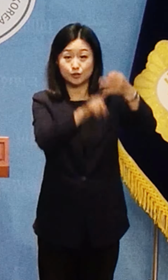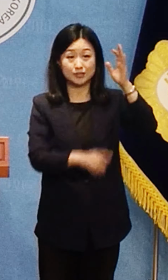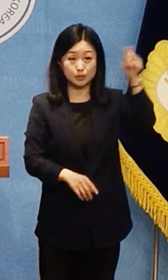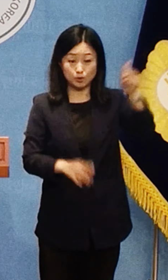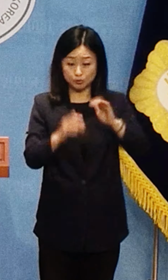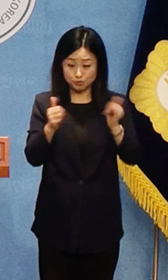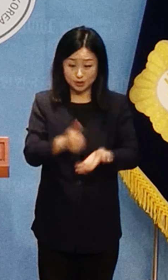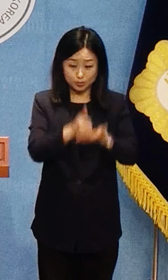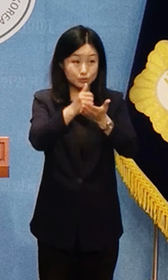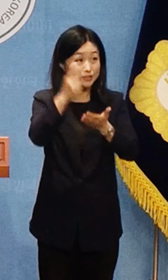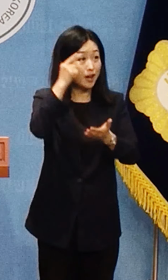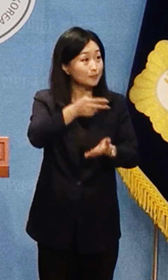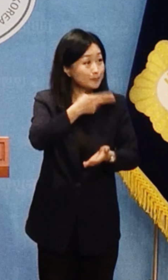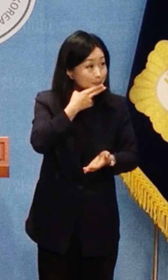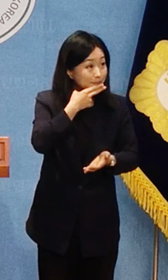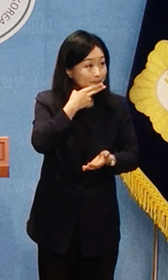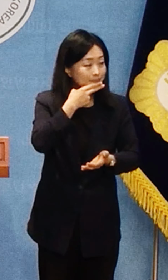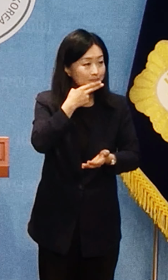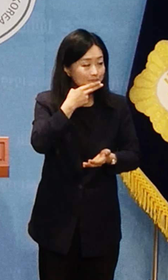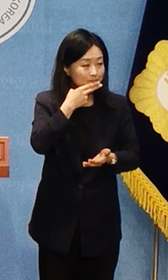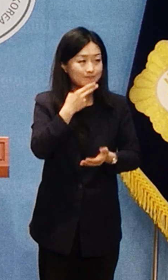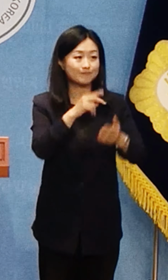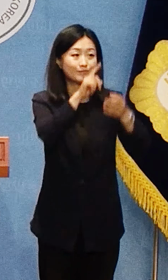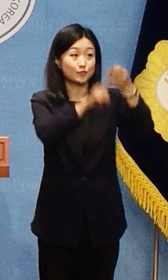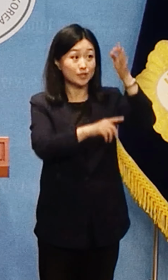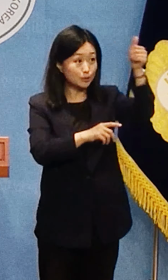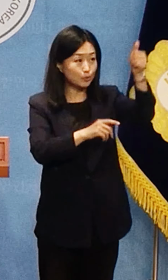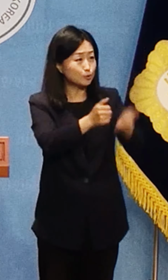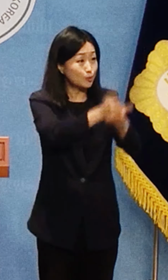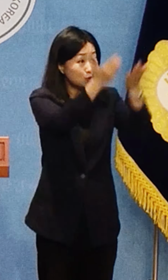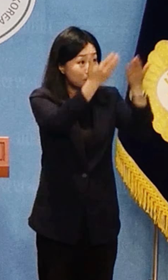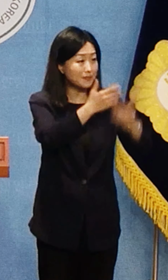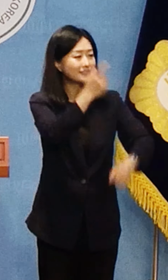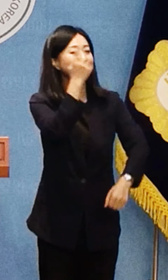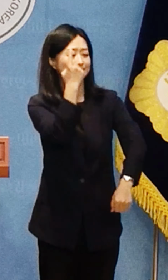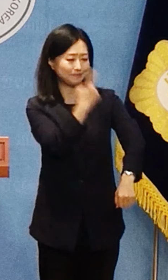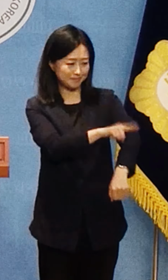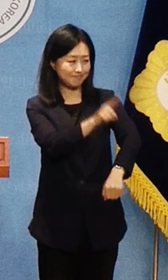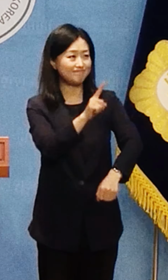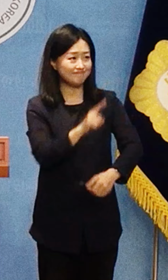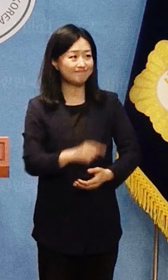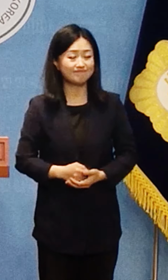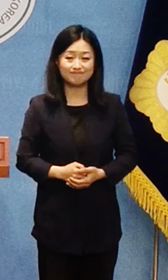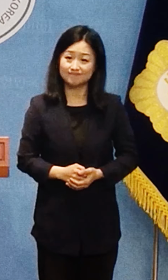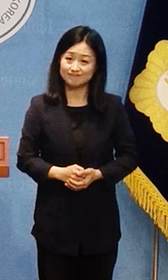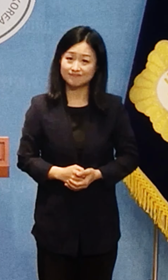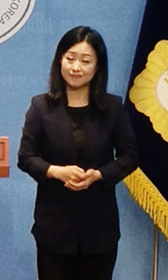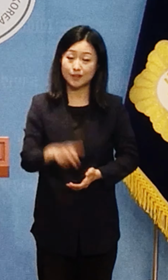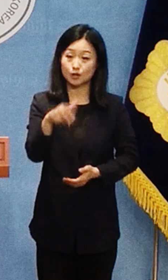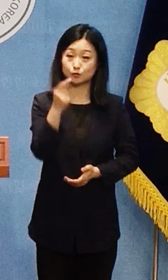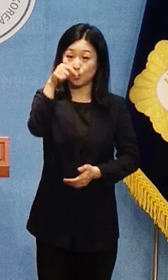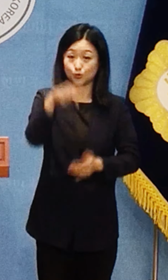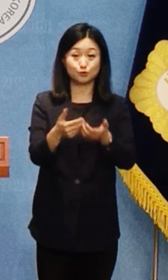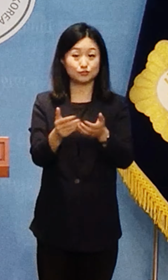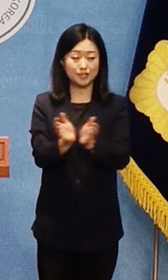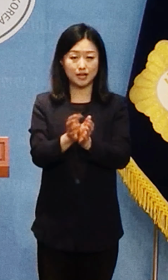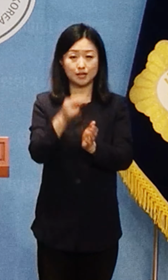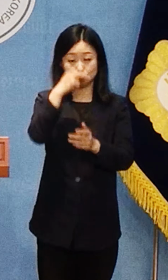국회를 존중할 생각이 없다면 윤 대통령도 존중받을 자격이 없습니다 조국 혁 신당은